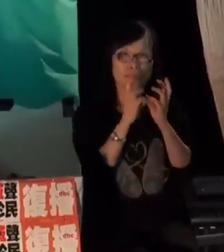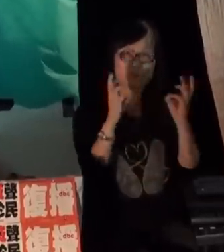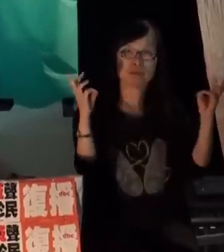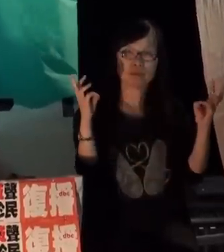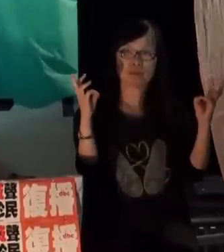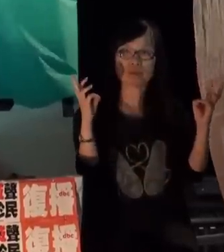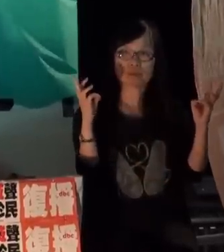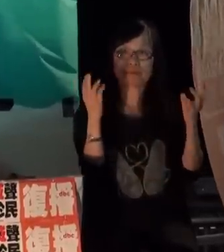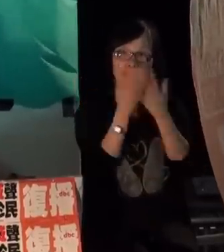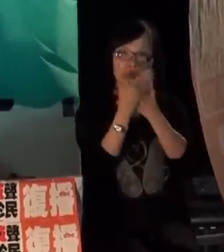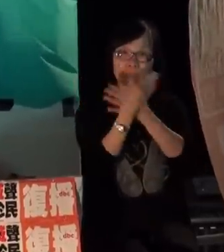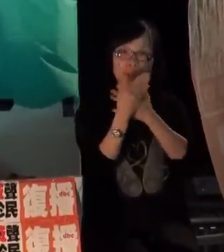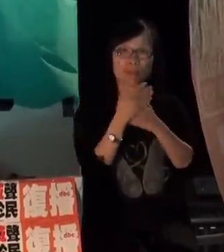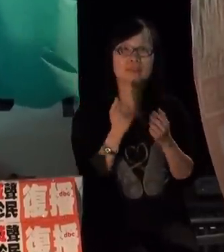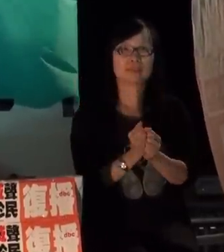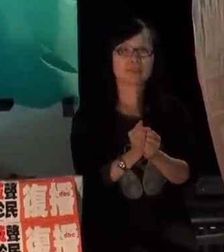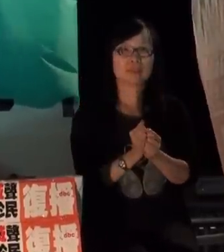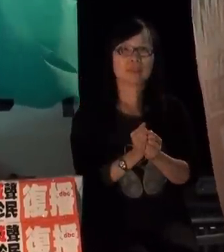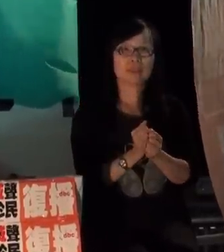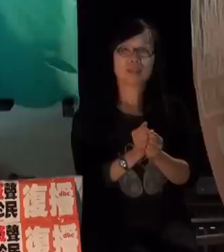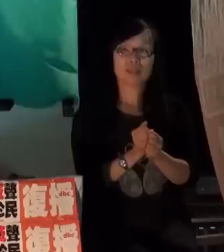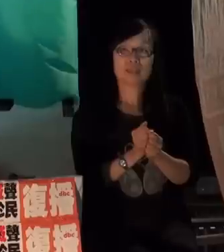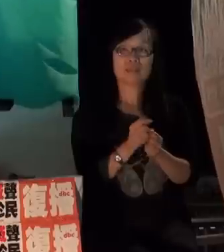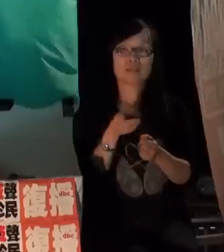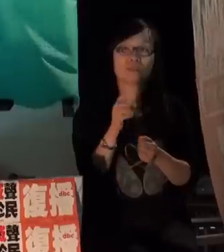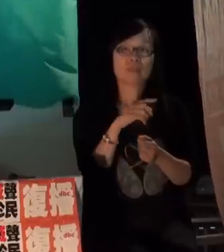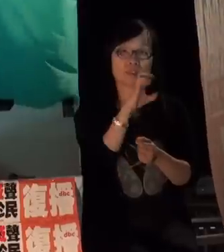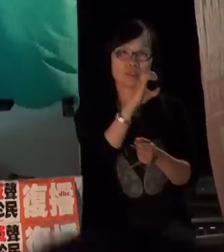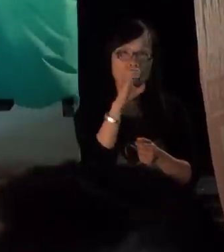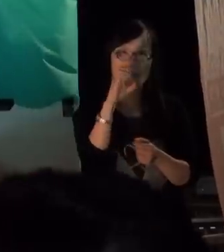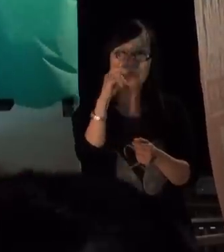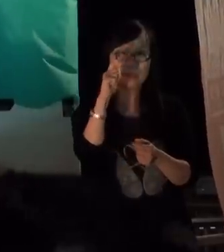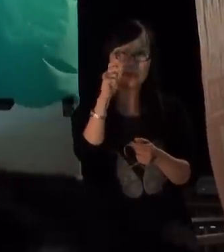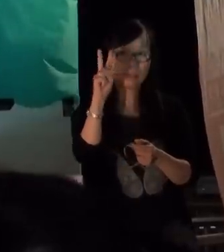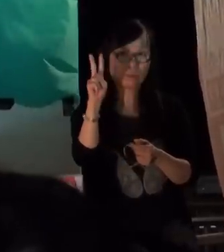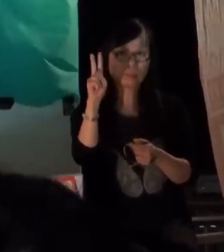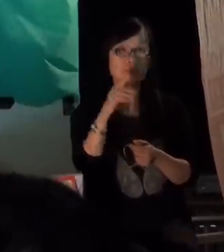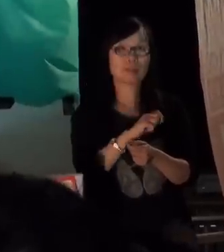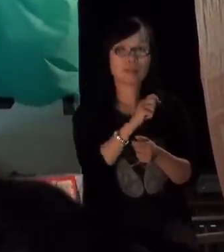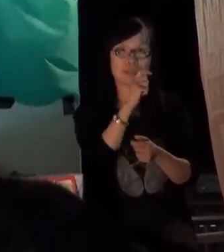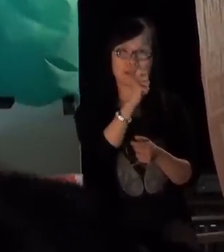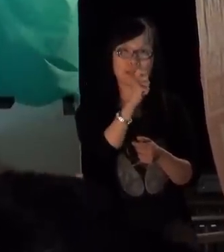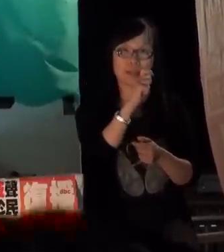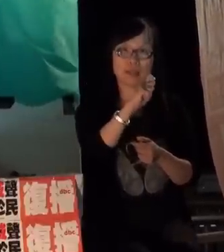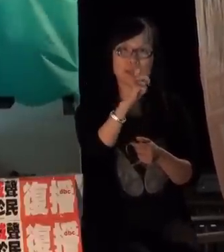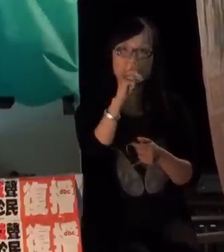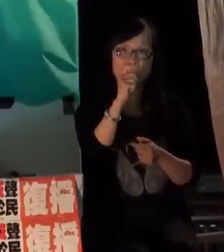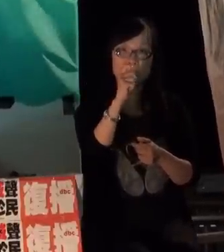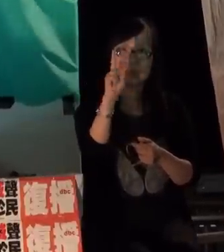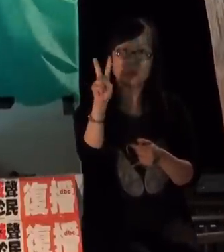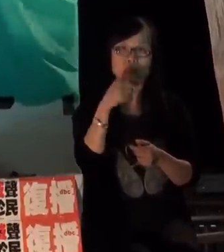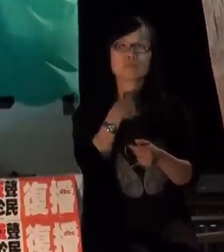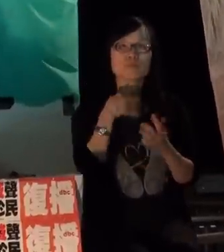個 Cable TV 同呢個 CCTVB。同埋 ATV 同埋 Now 講唔掂數，佢又介